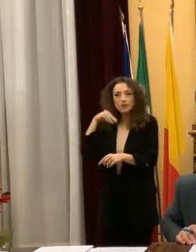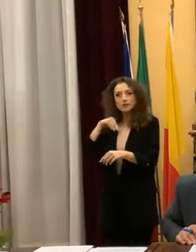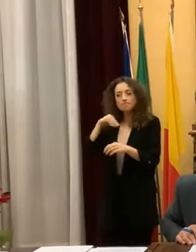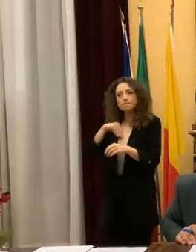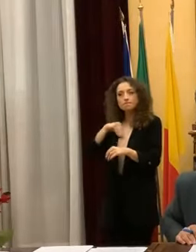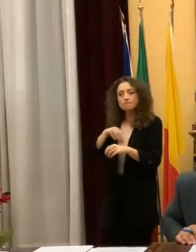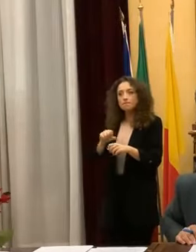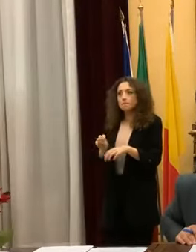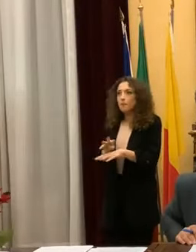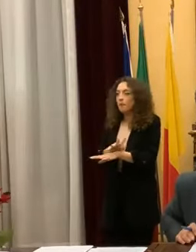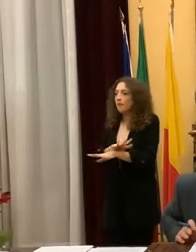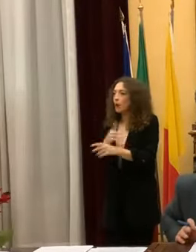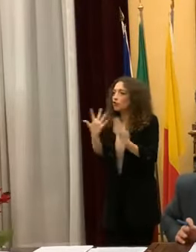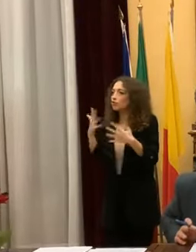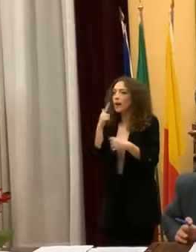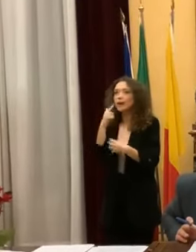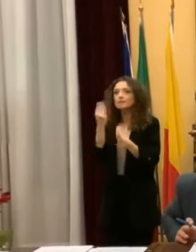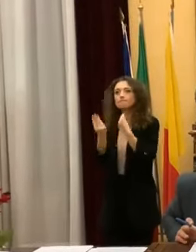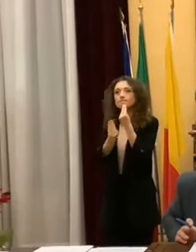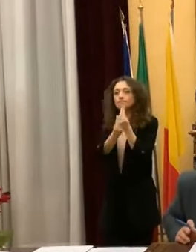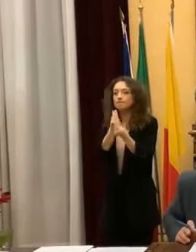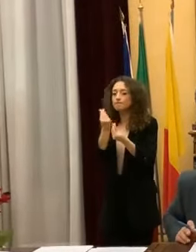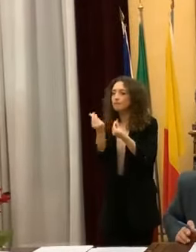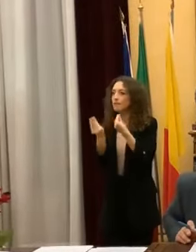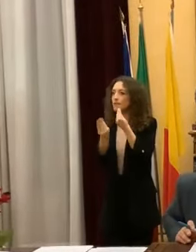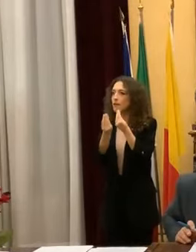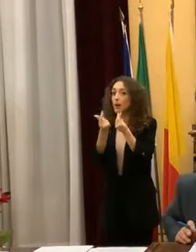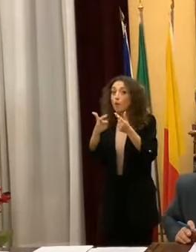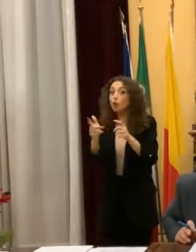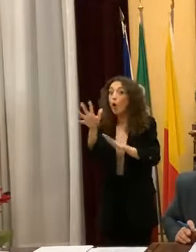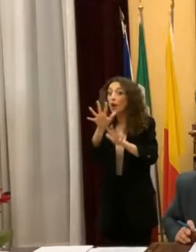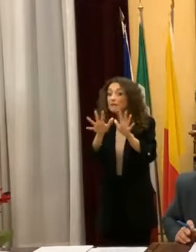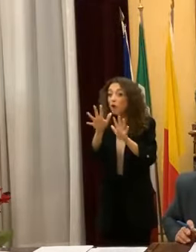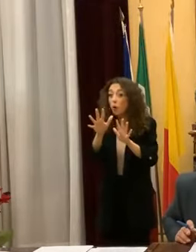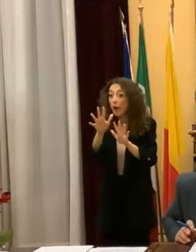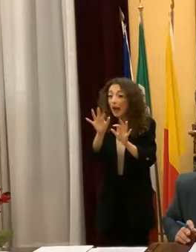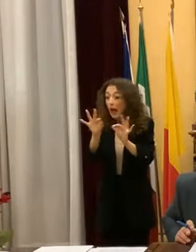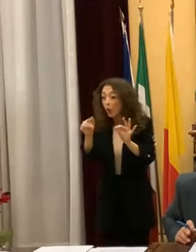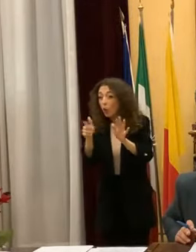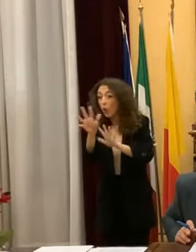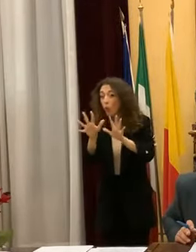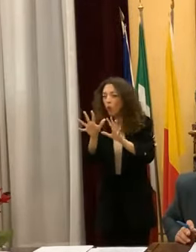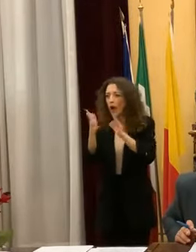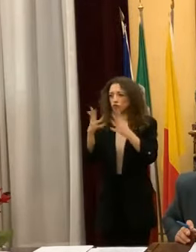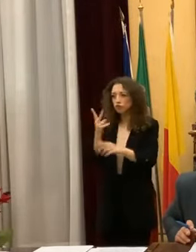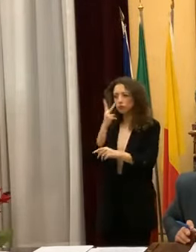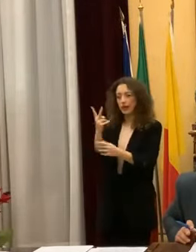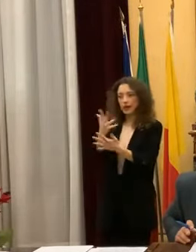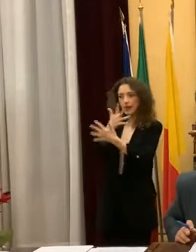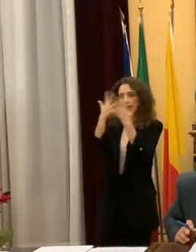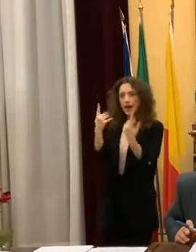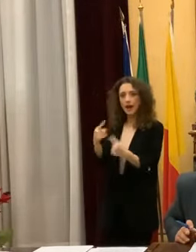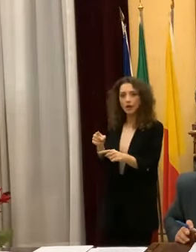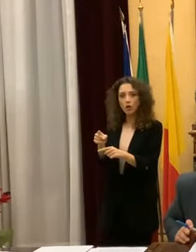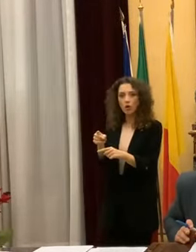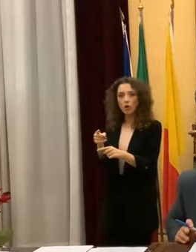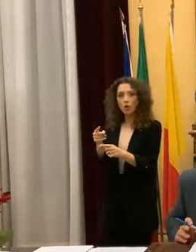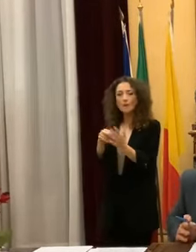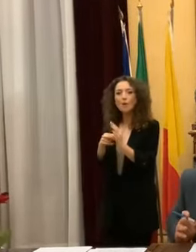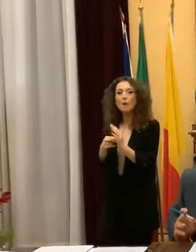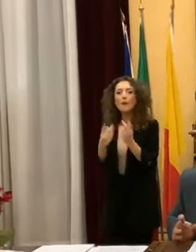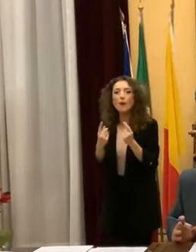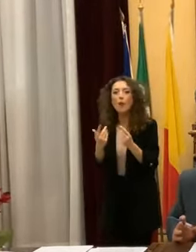pelle, perché io certe cose, certe informazioni già le avevo. E naturalmente il problema era che c'erano dei muri di gomma che